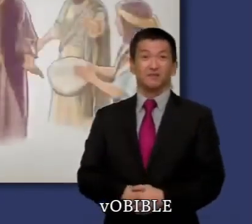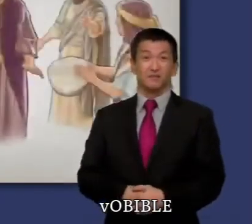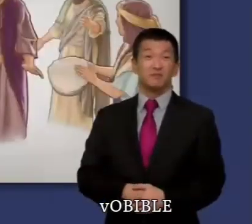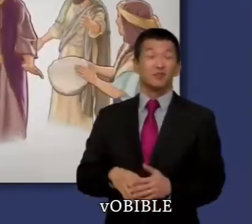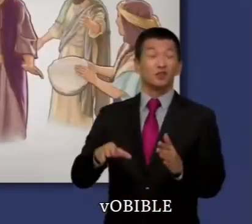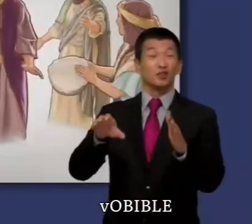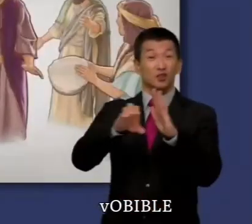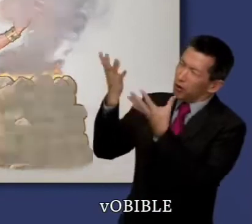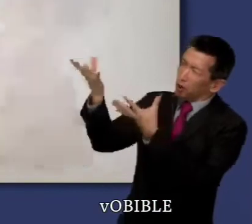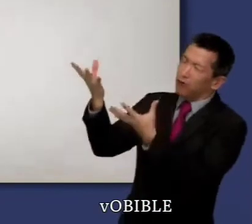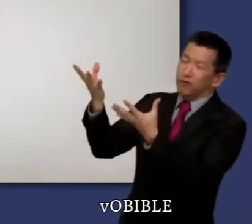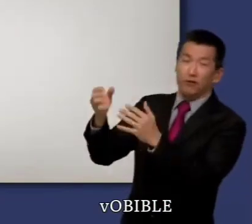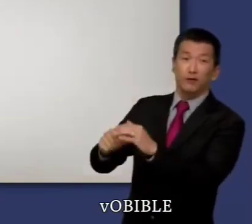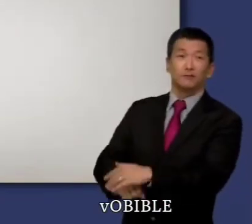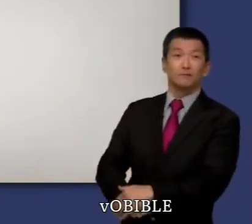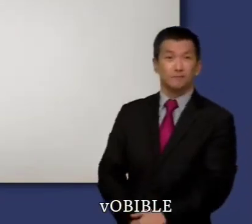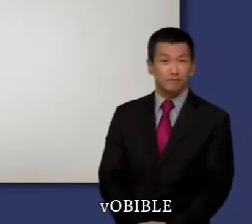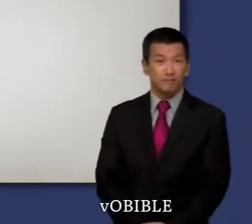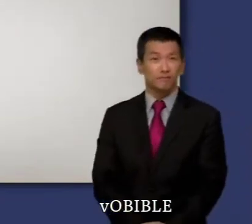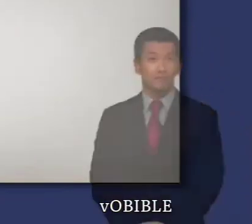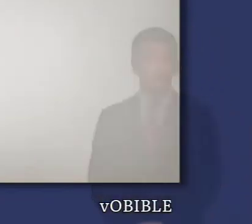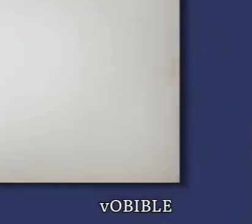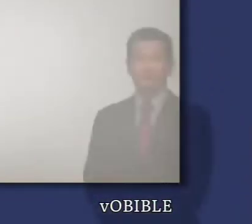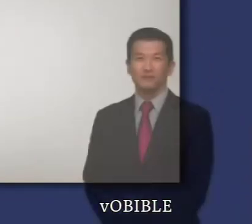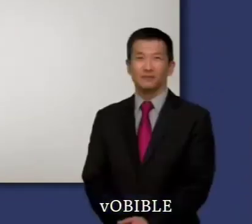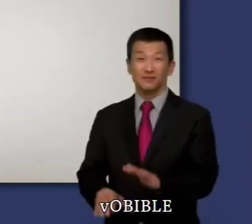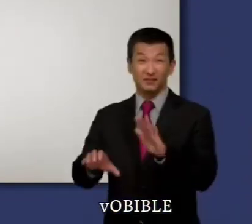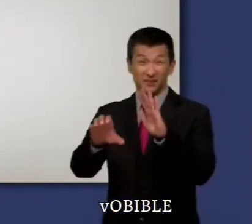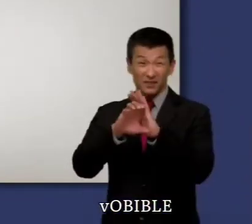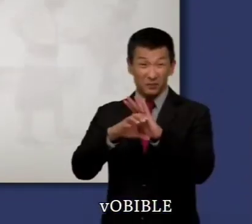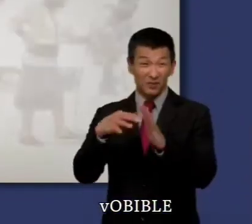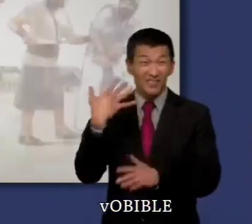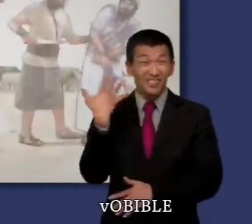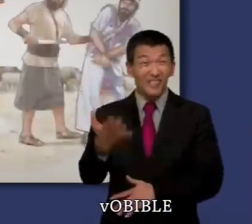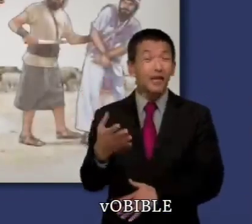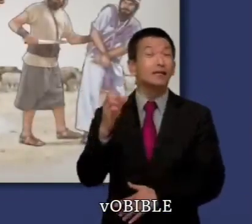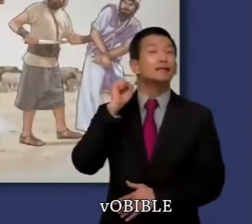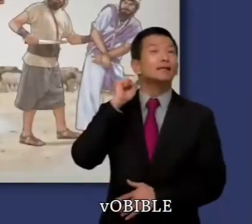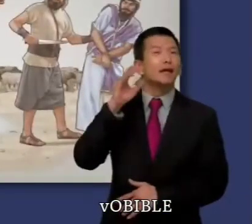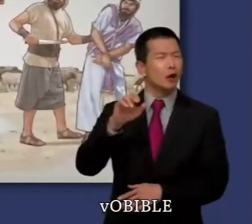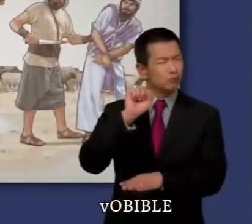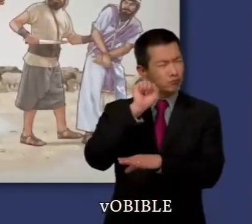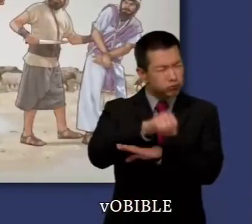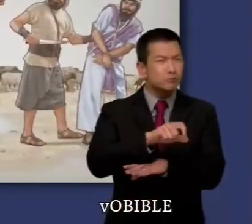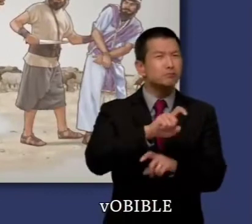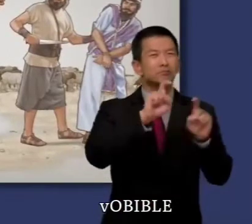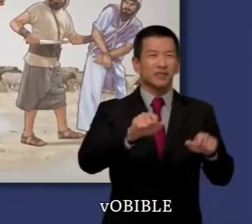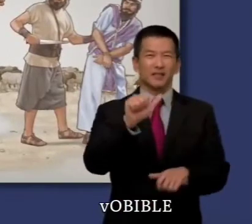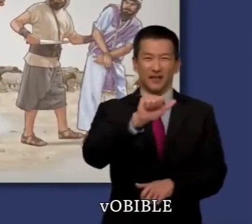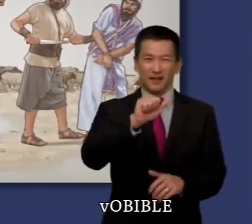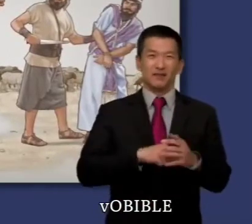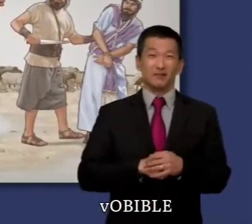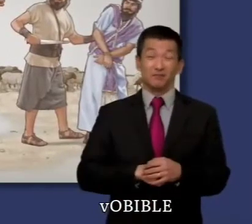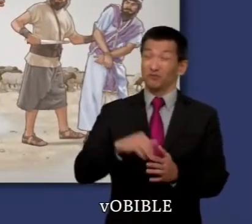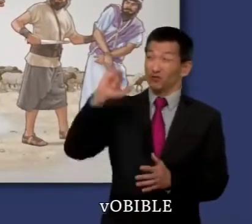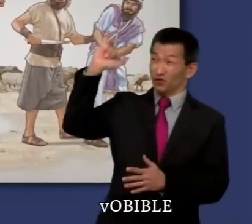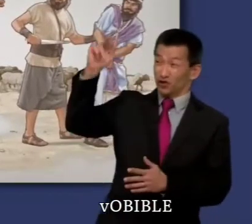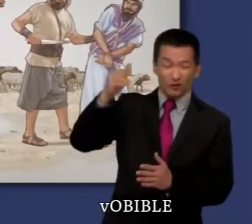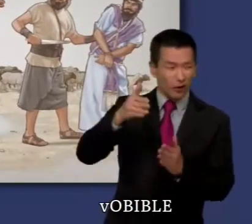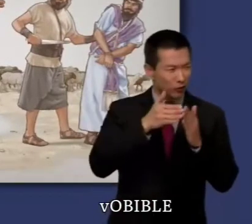de Jéhovah, et ils finissent par renvoyer l'arche à Israël. Dans le chapitre suivant, les